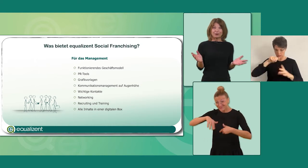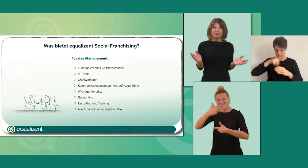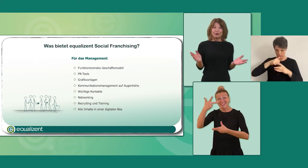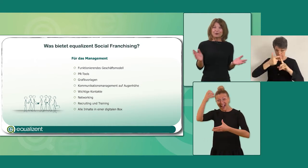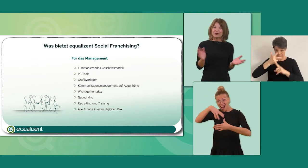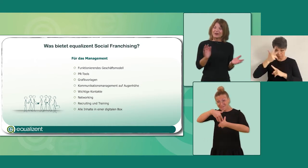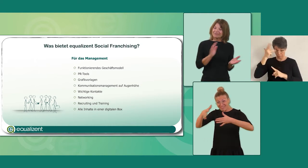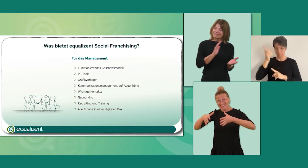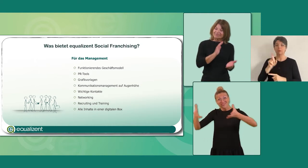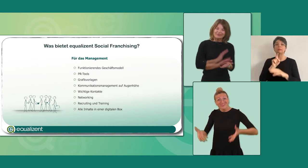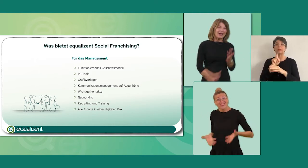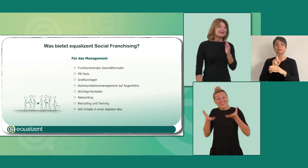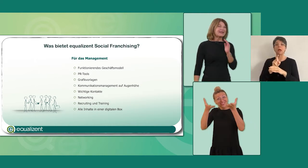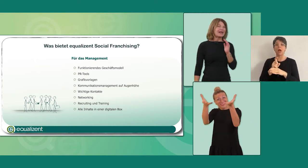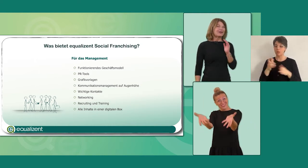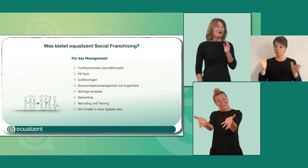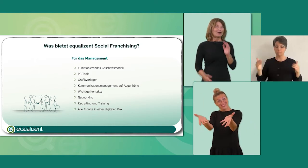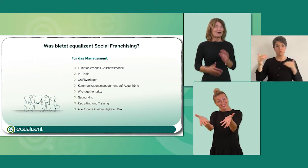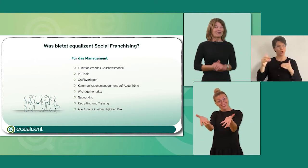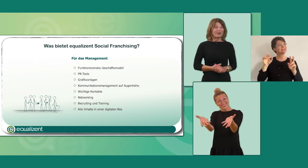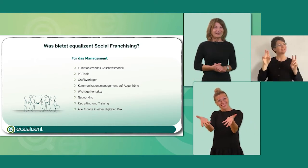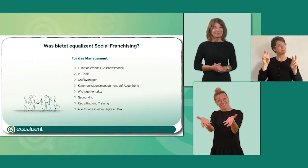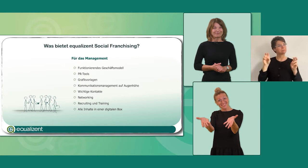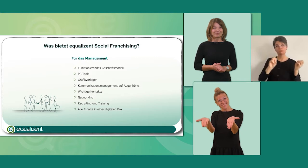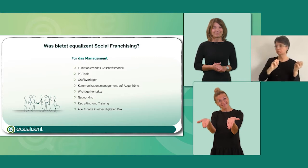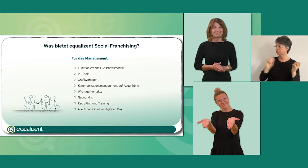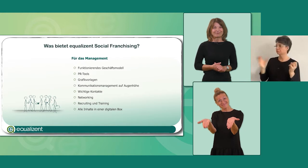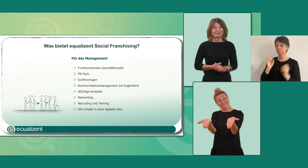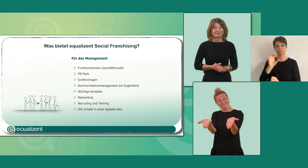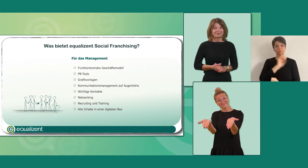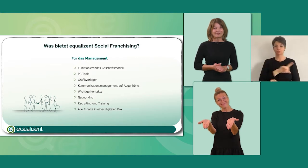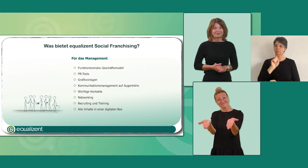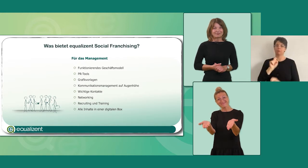Box und können ganz leicht aufgerufen werden.